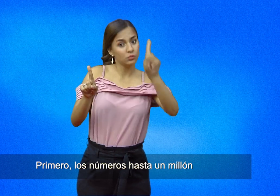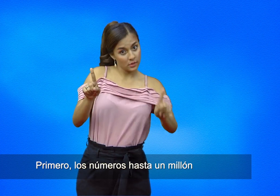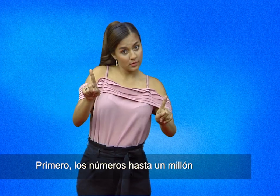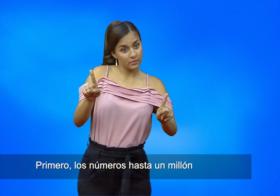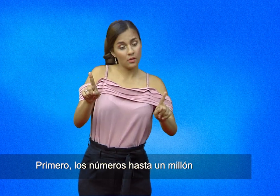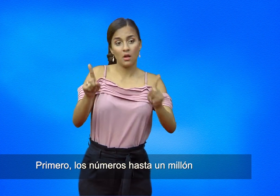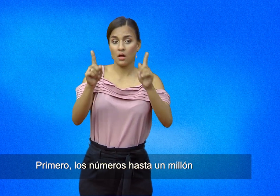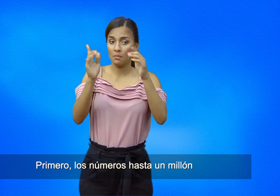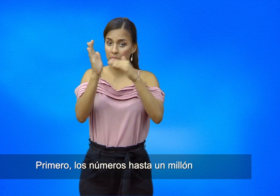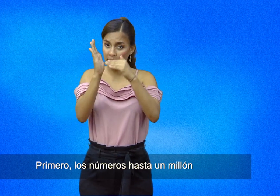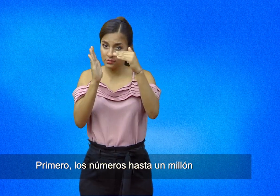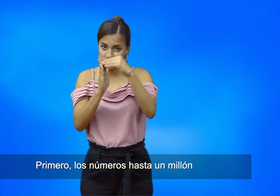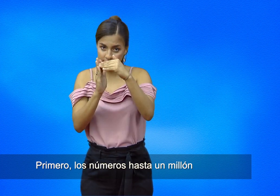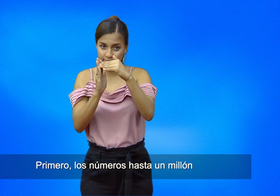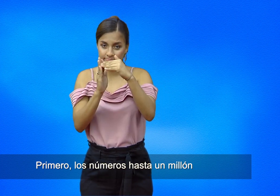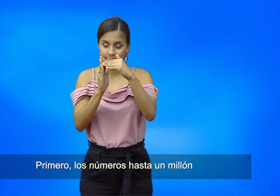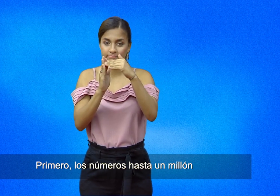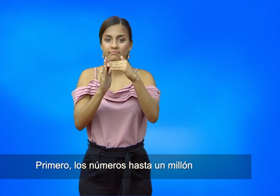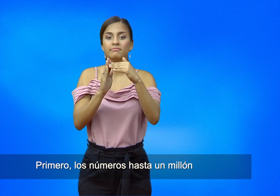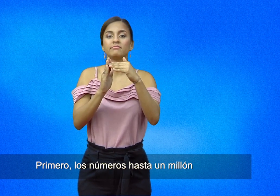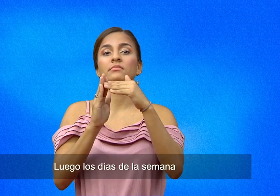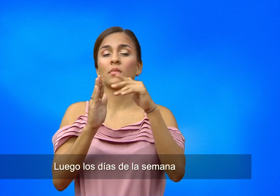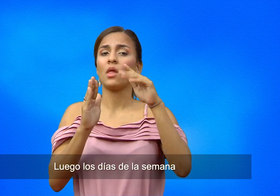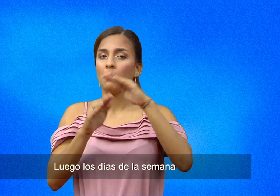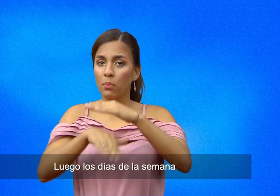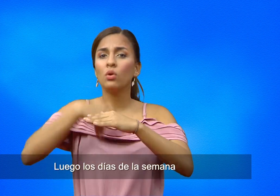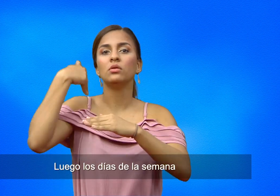un millón luego